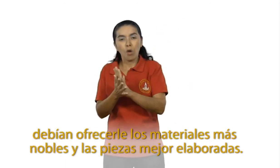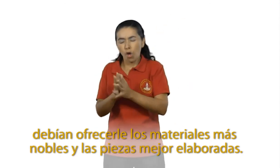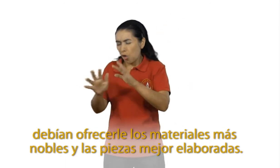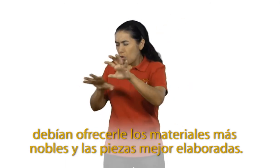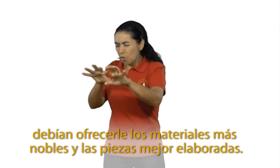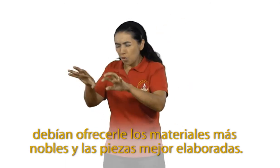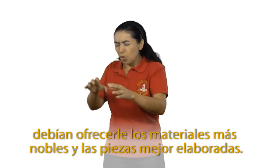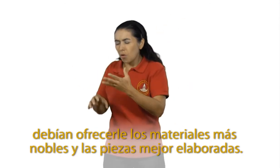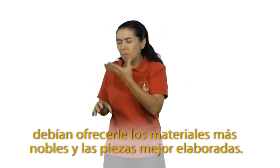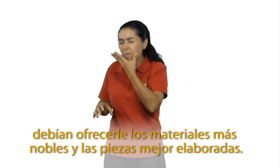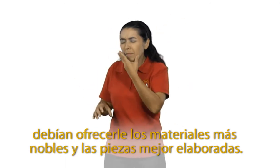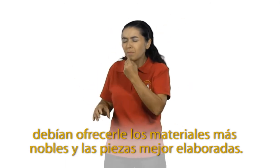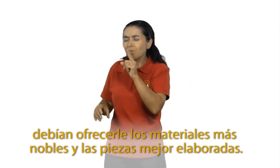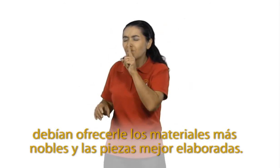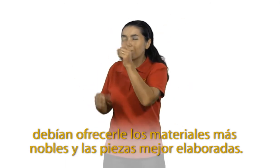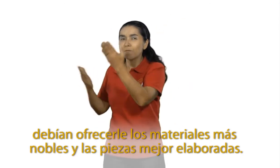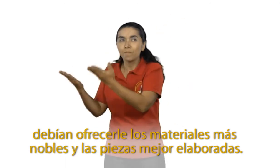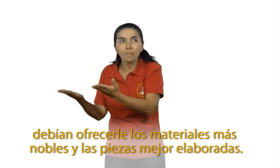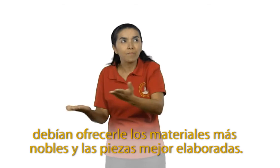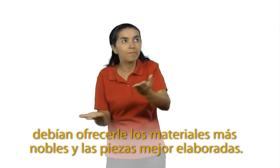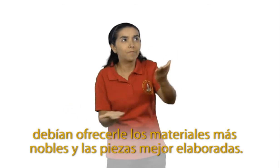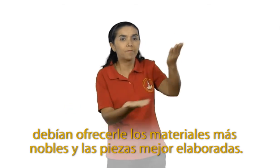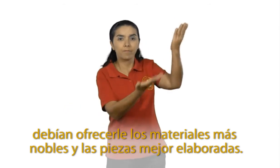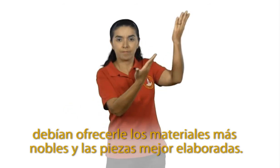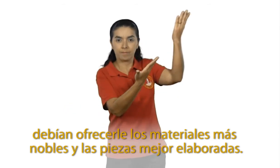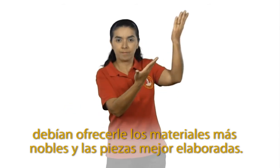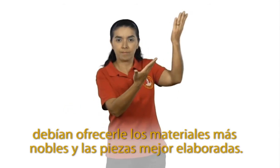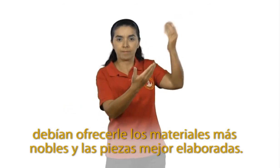materiales más nobles y las piezas mejor elaboradas.